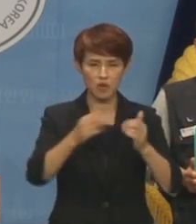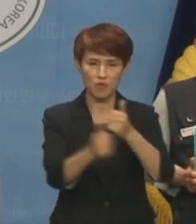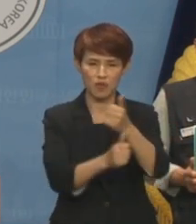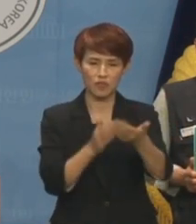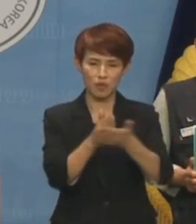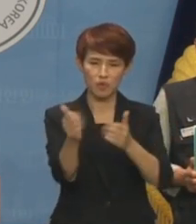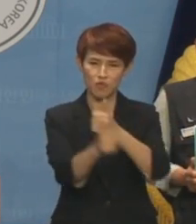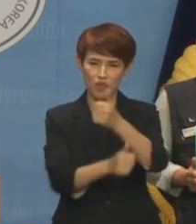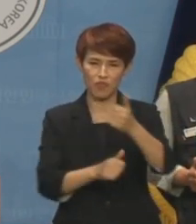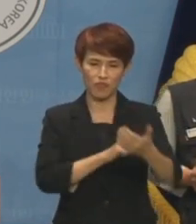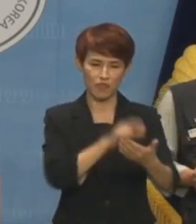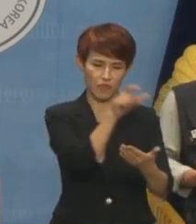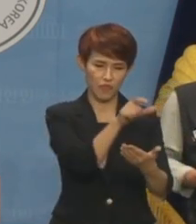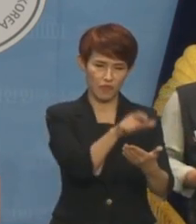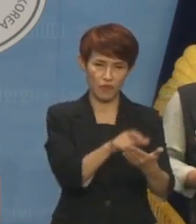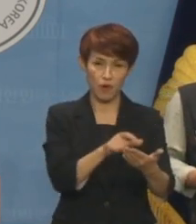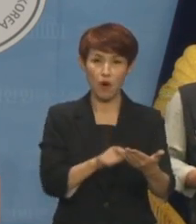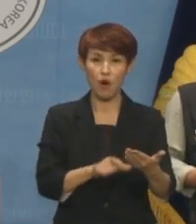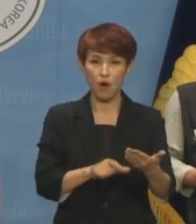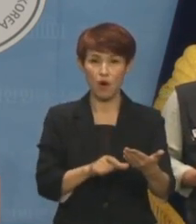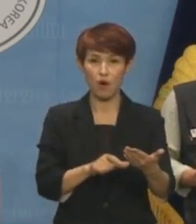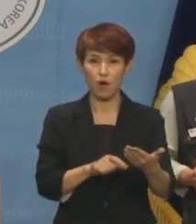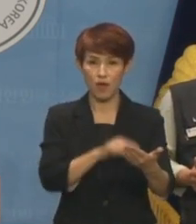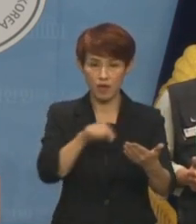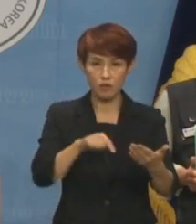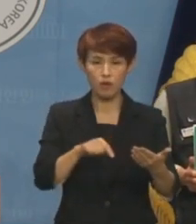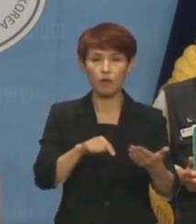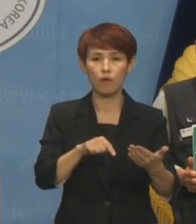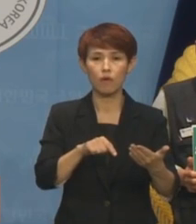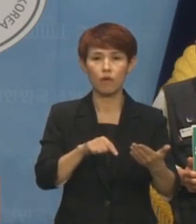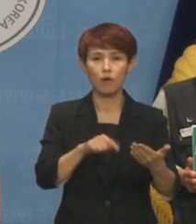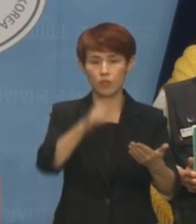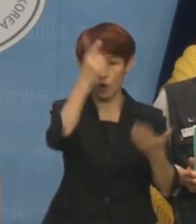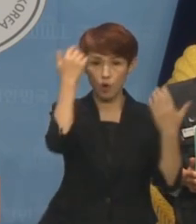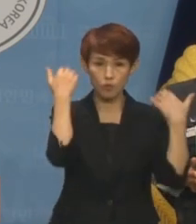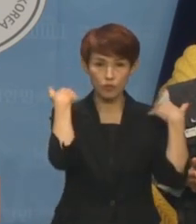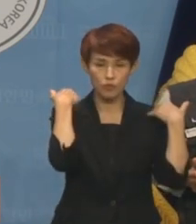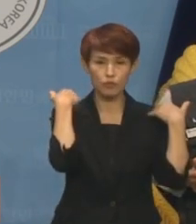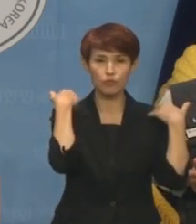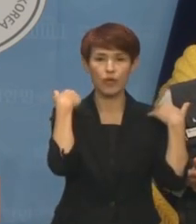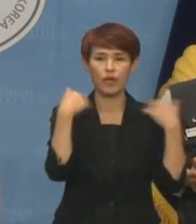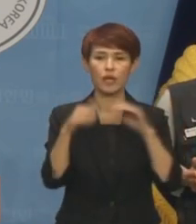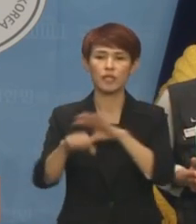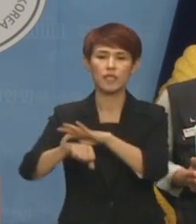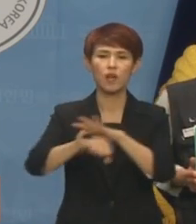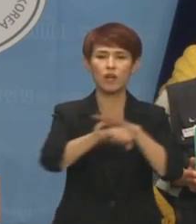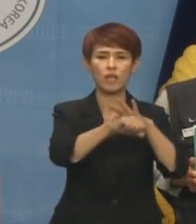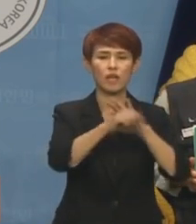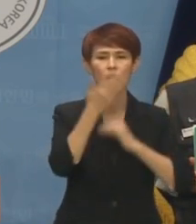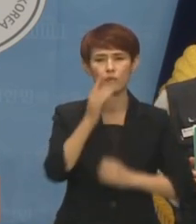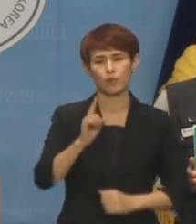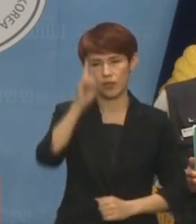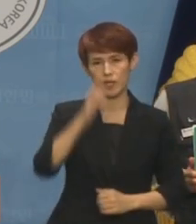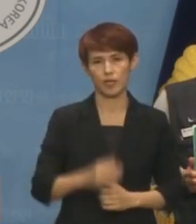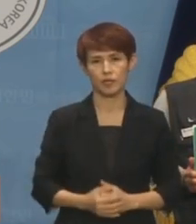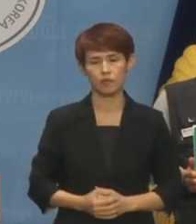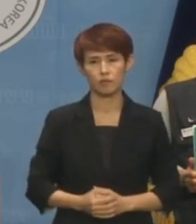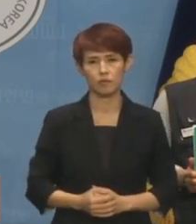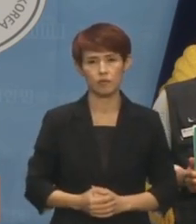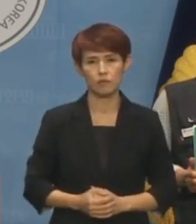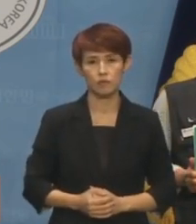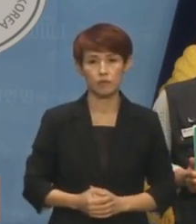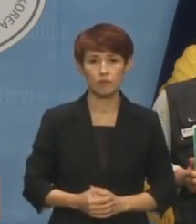가임 대표된 정부 가운데 정부 정책들의 덜러리가 될 가능성이 높다. 하지만